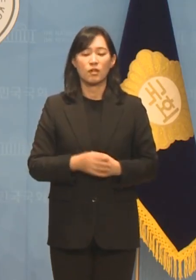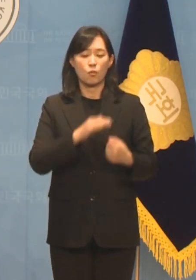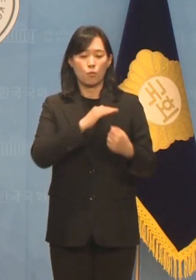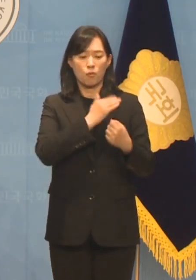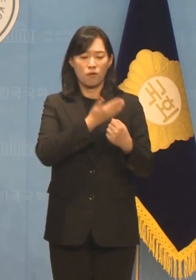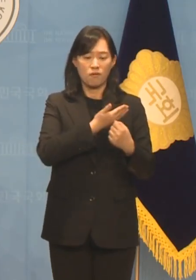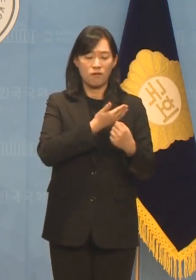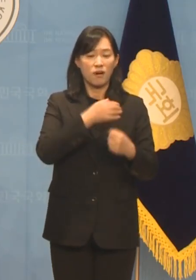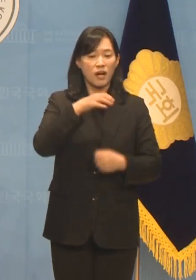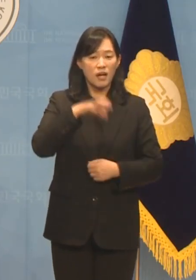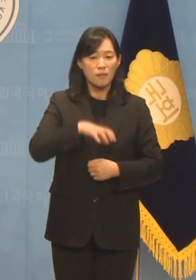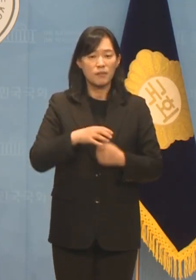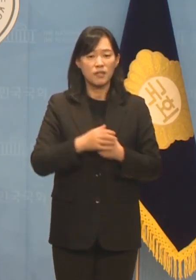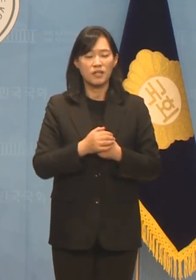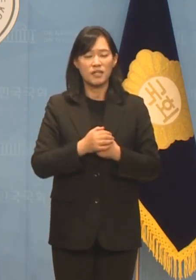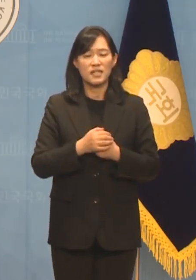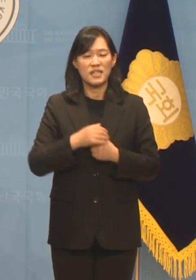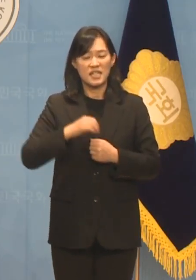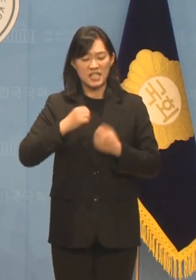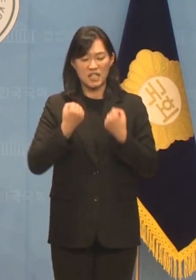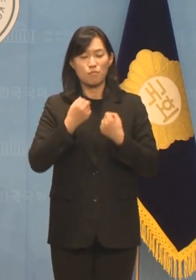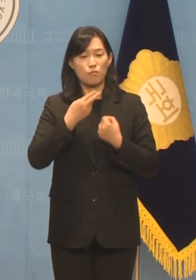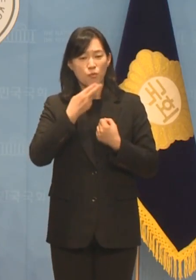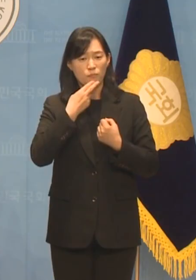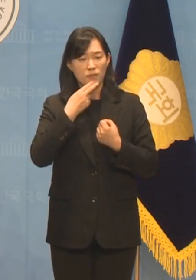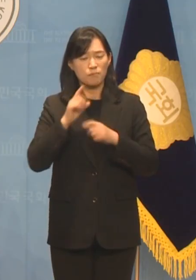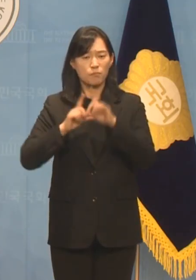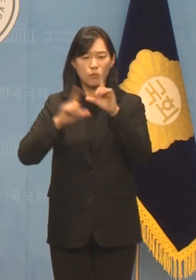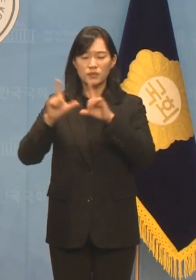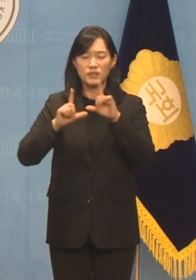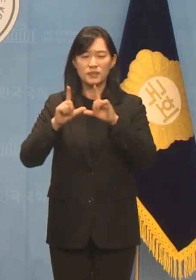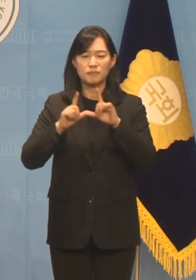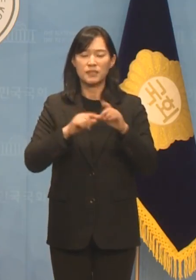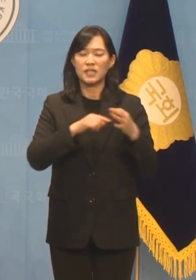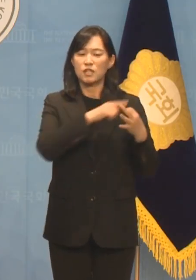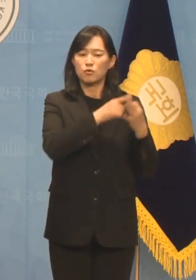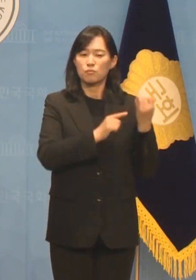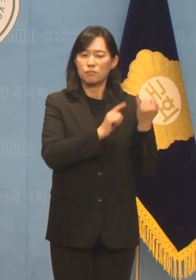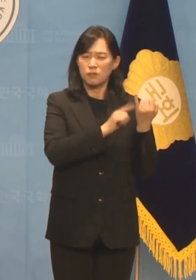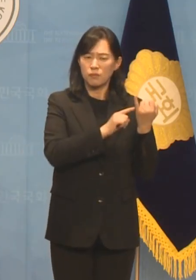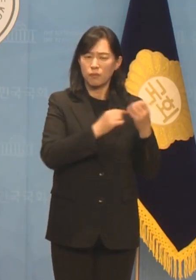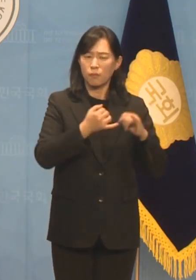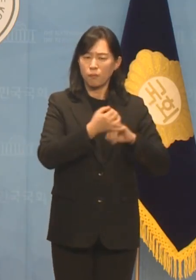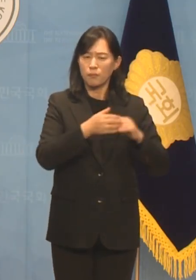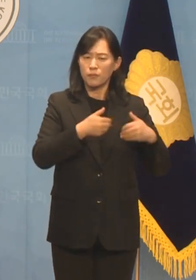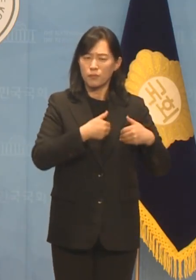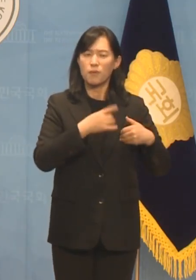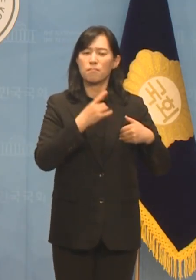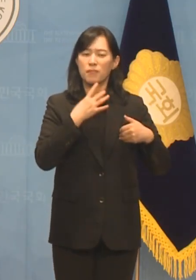권력 앞에 무력한 금감원은 김건희 특검의 필요성만을 보여줄 뿐입니다.